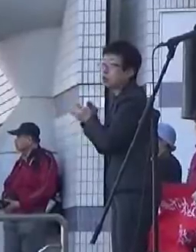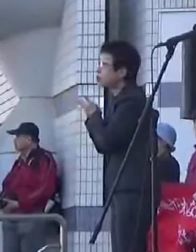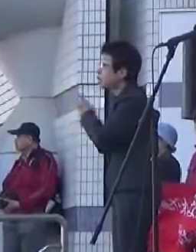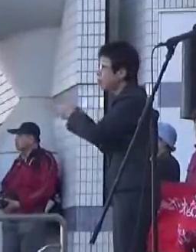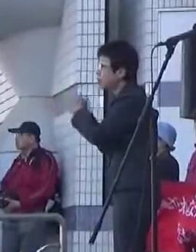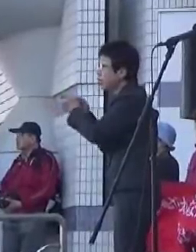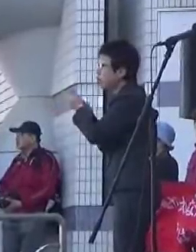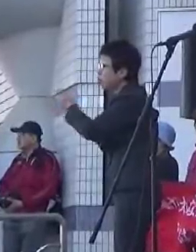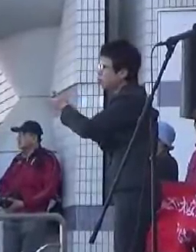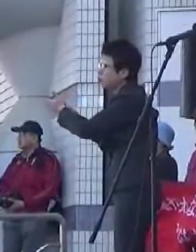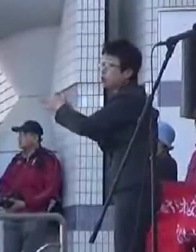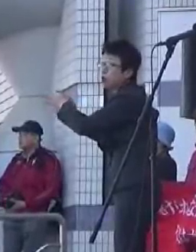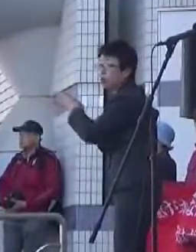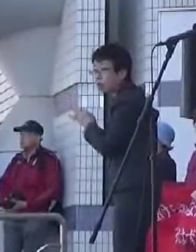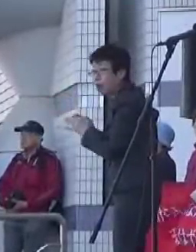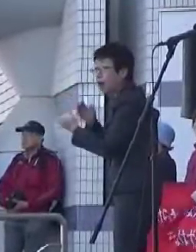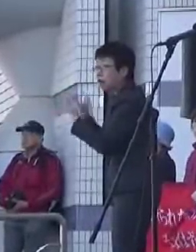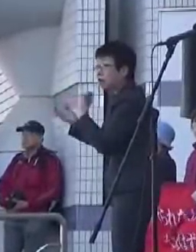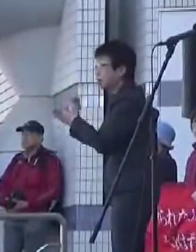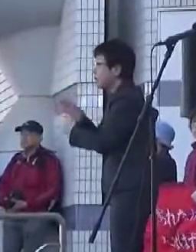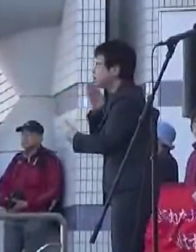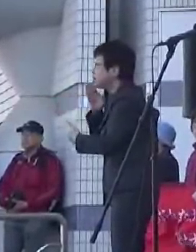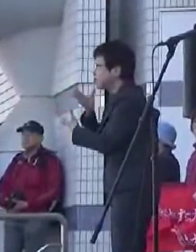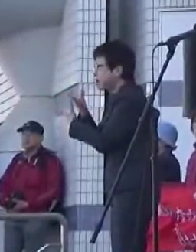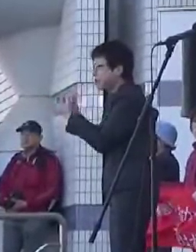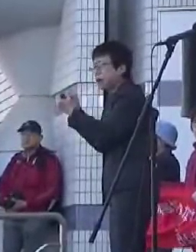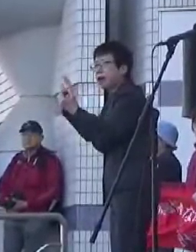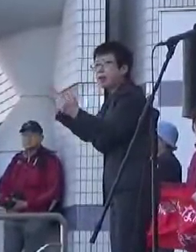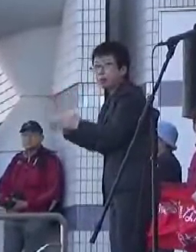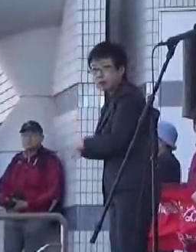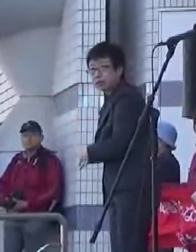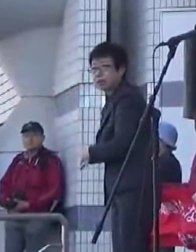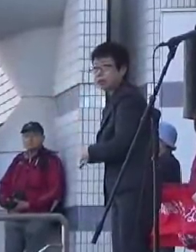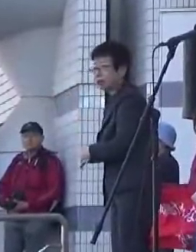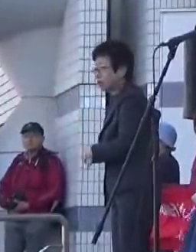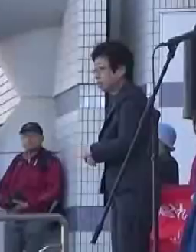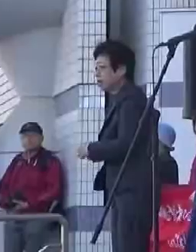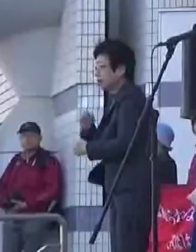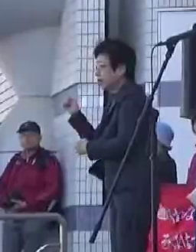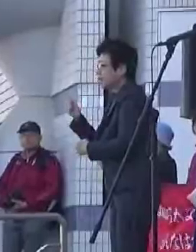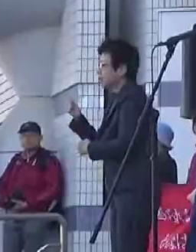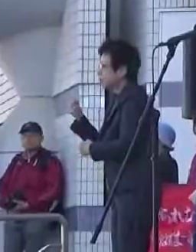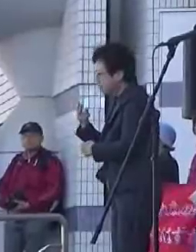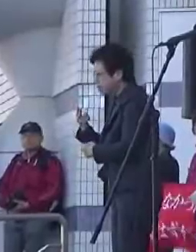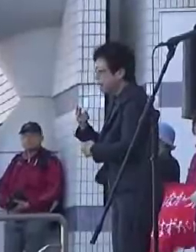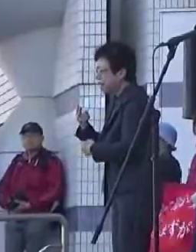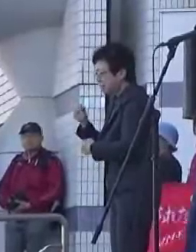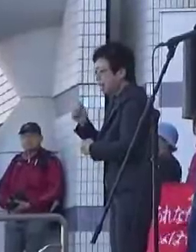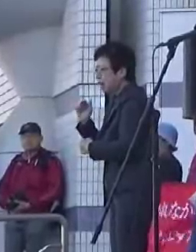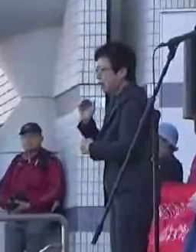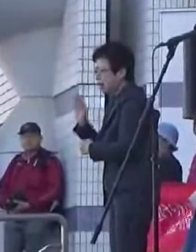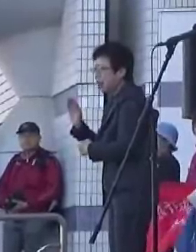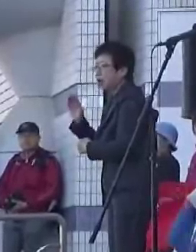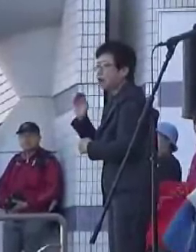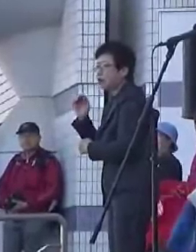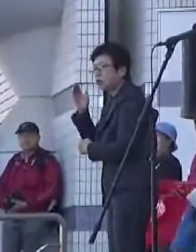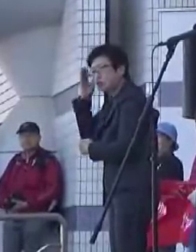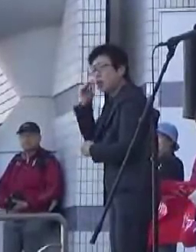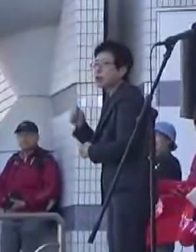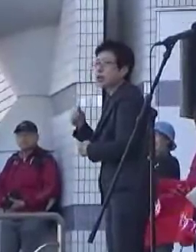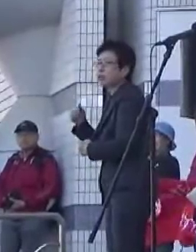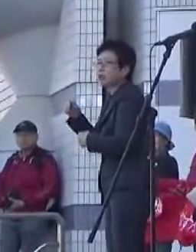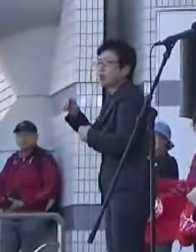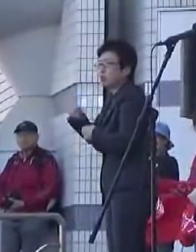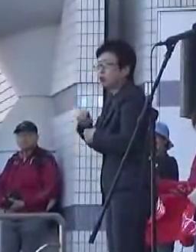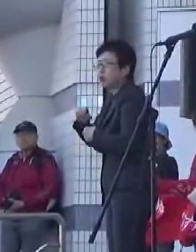って明らかになった事実というのもいっぱいあります。勝又さん、竹黒さん、武藤さん、みんな知ってたのね、知らんぷり